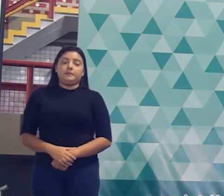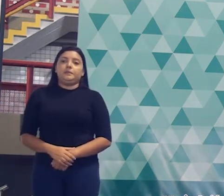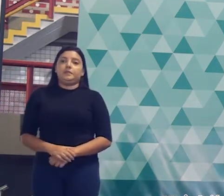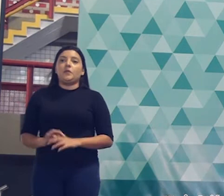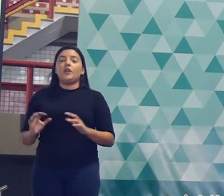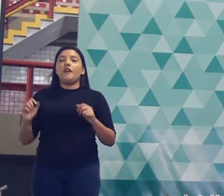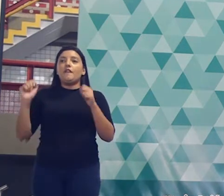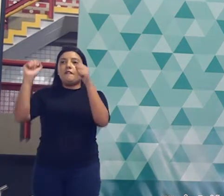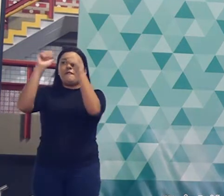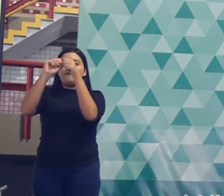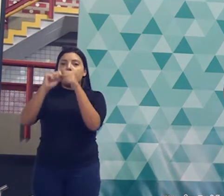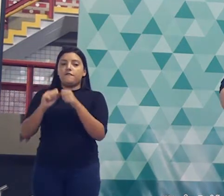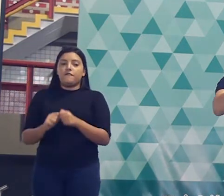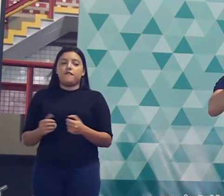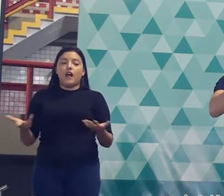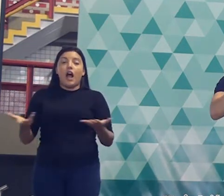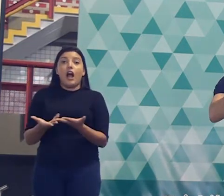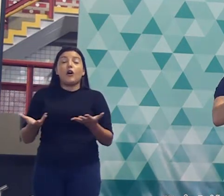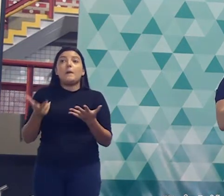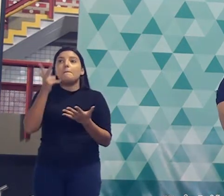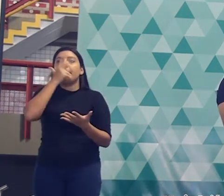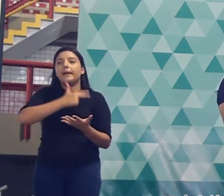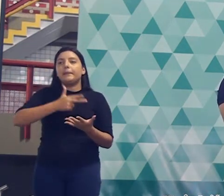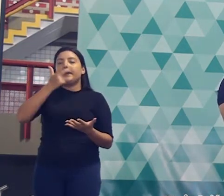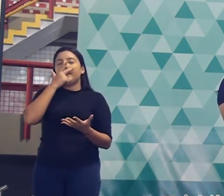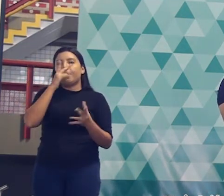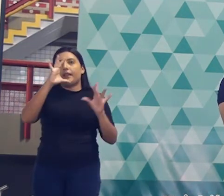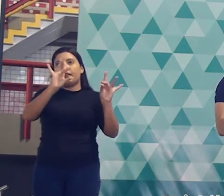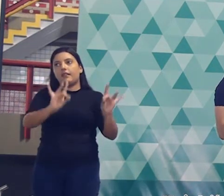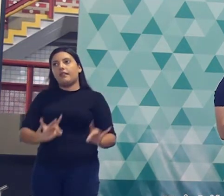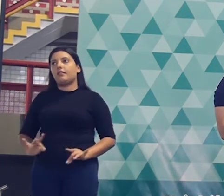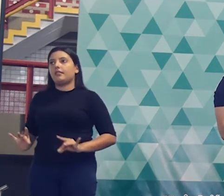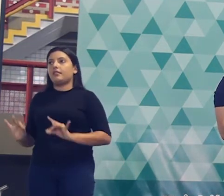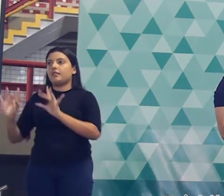isso que eu fiz, eu vou fazer por etanol. Tudo que eu fiz, ó.